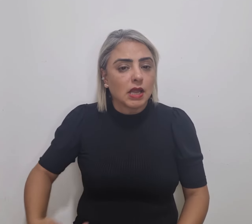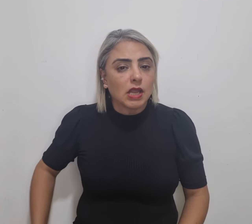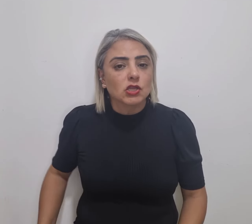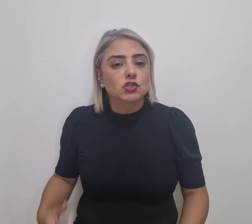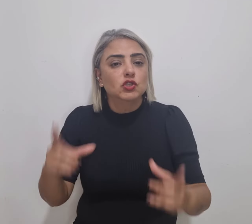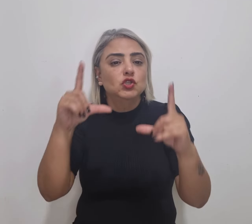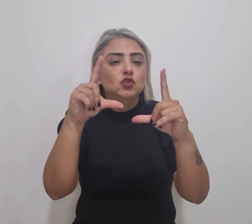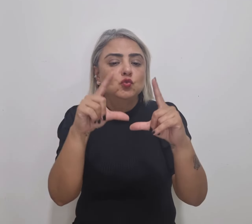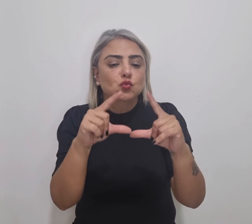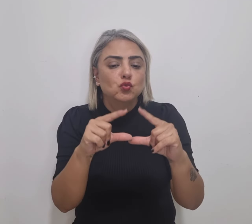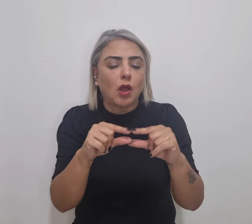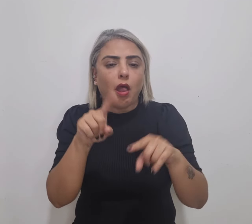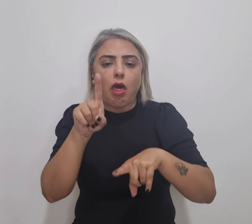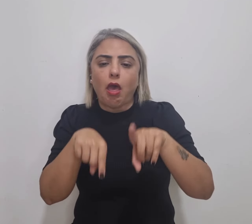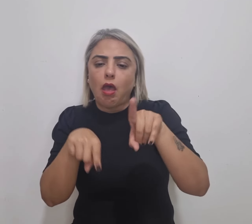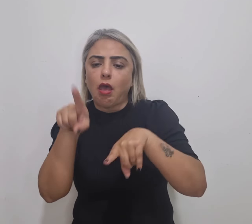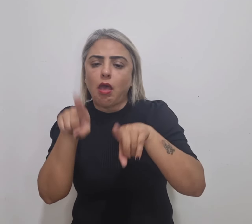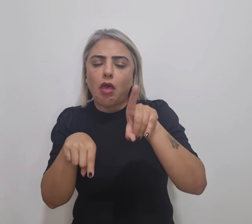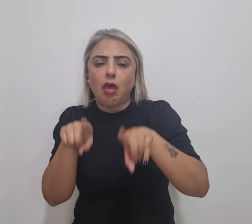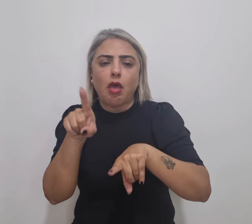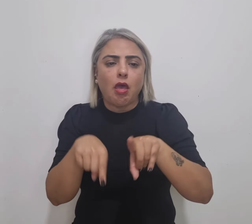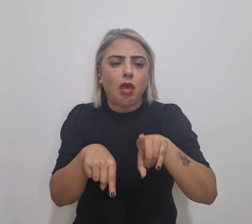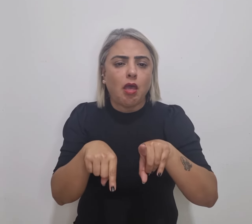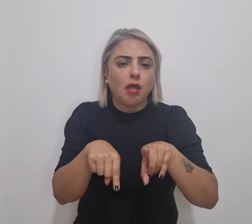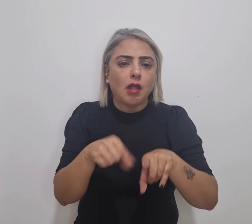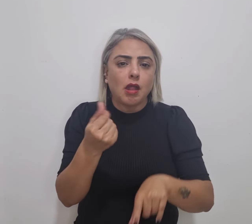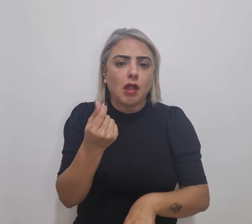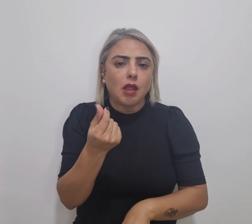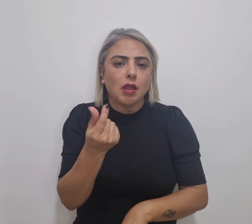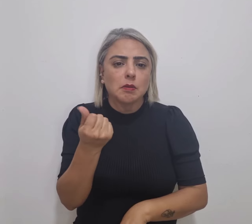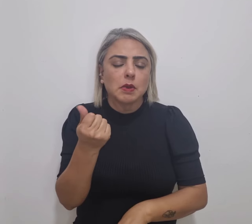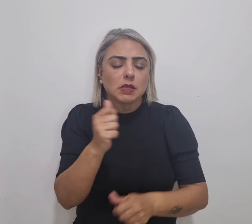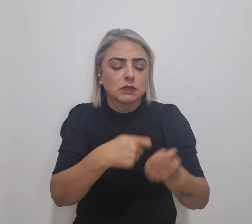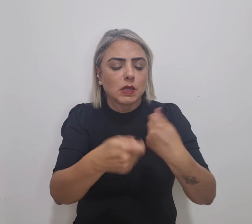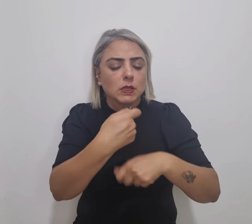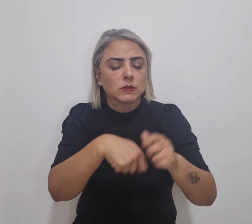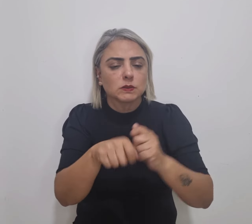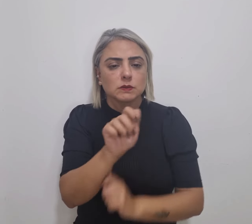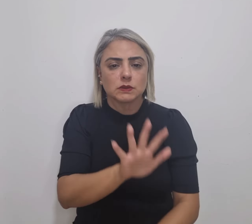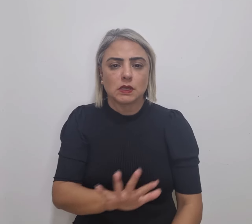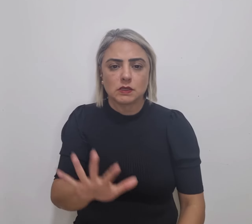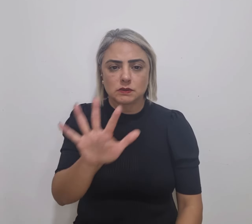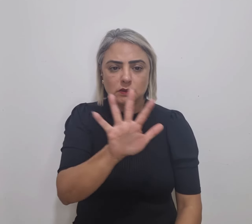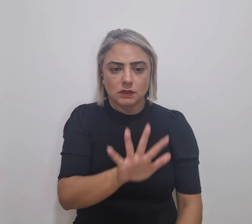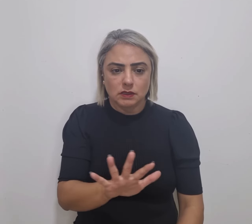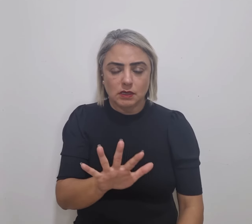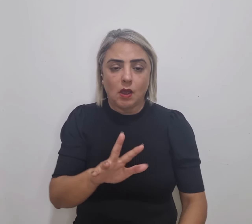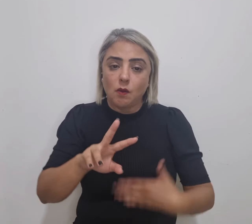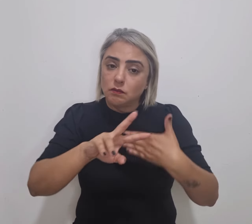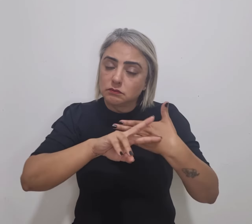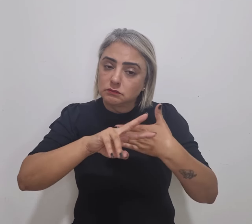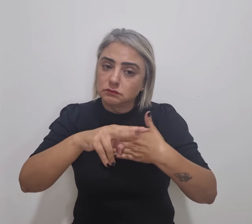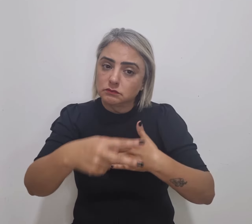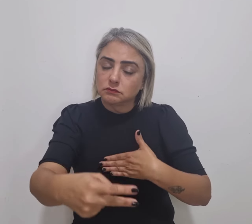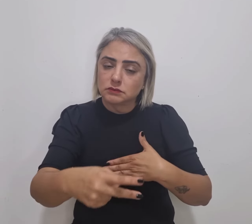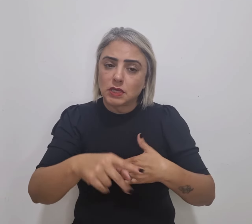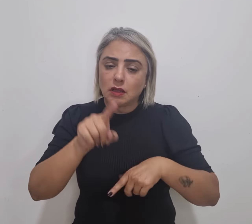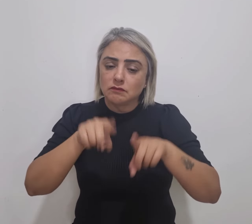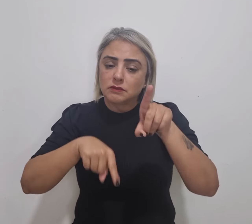as flutuações de renda e preços na economia nacional, decorrentes das variações